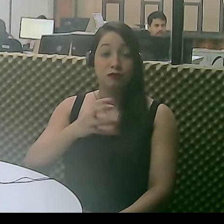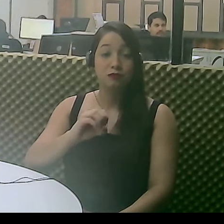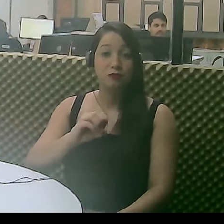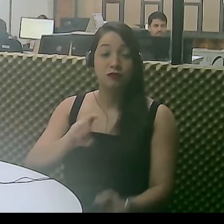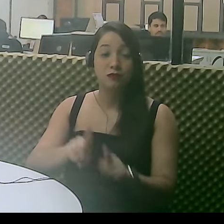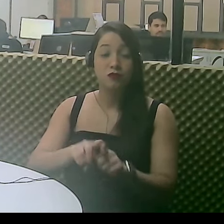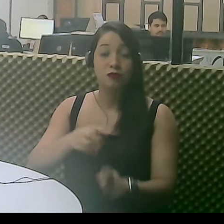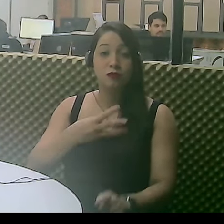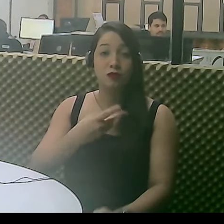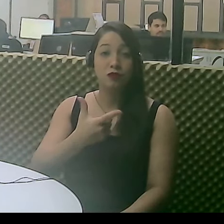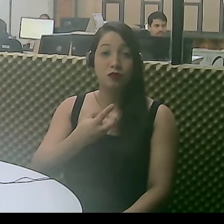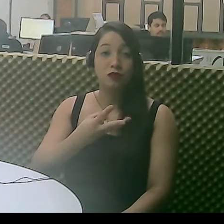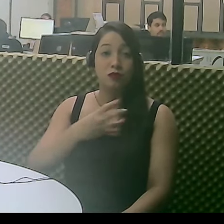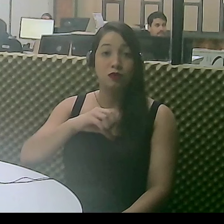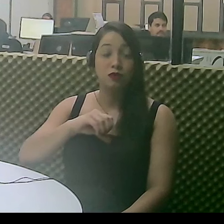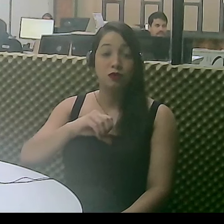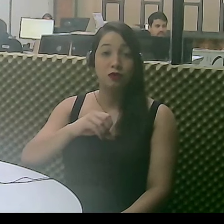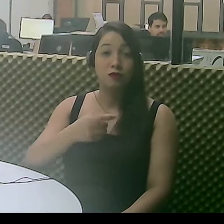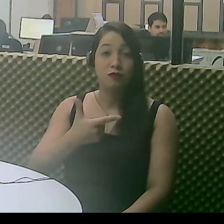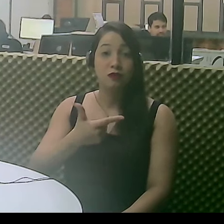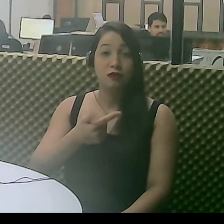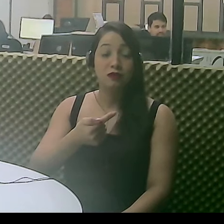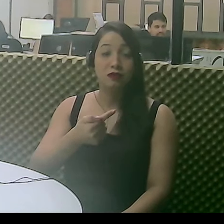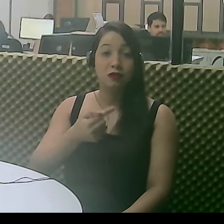e 32 39